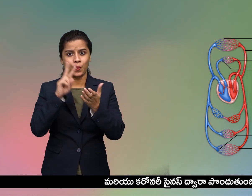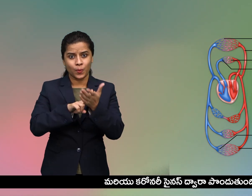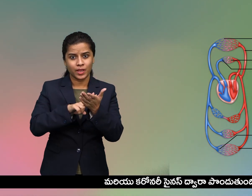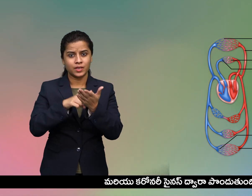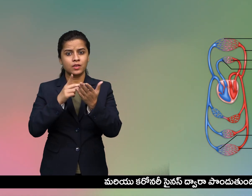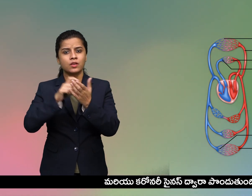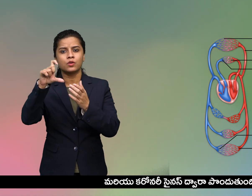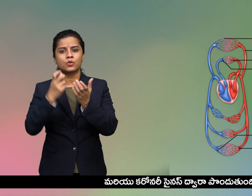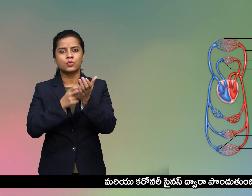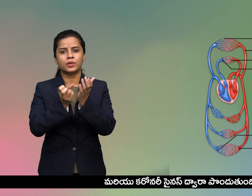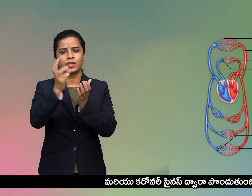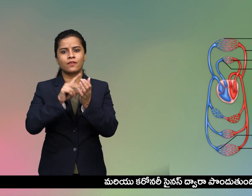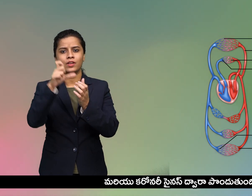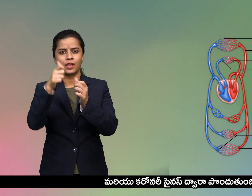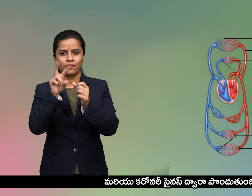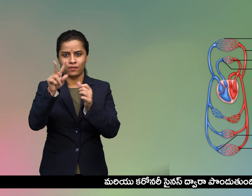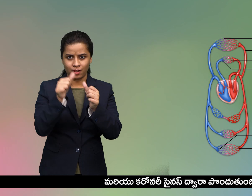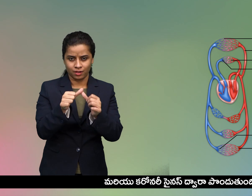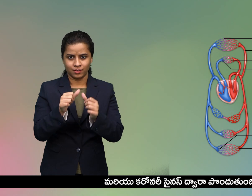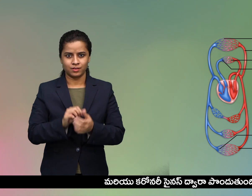కరోనరీ సైనస్ ద్వారా పొందుతుంది.